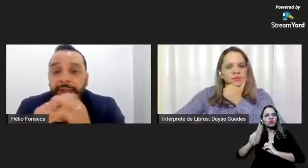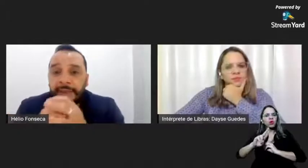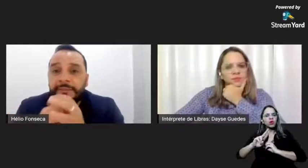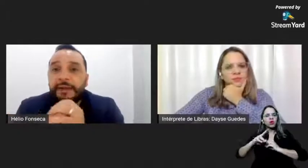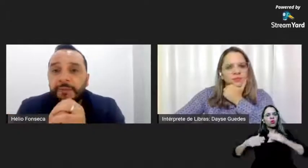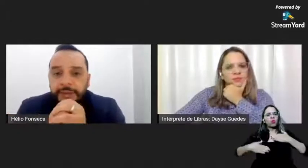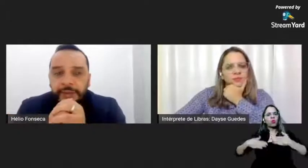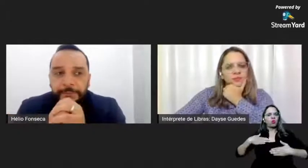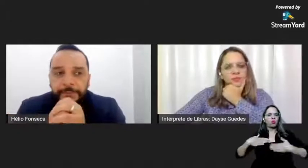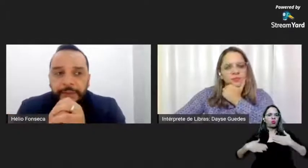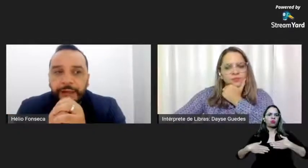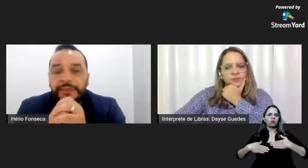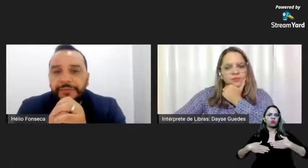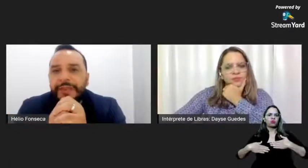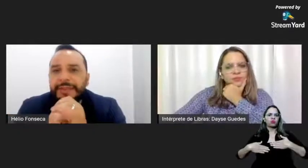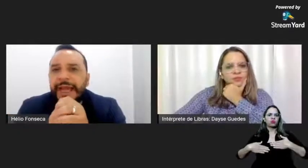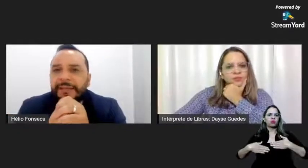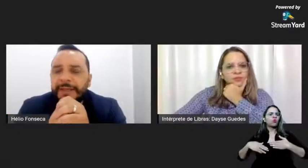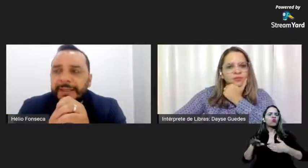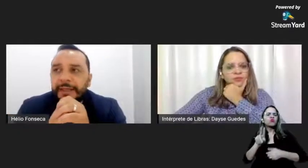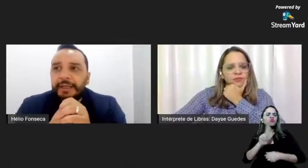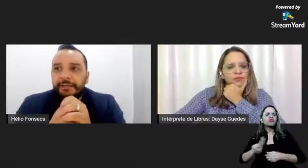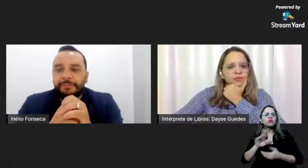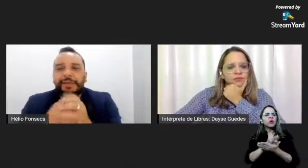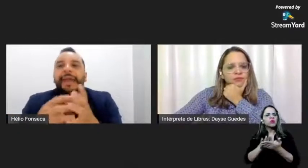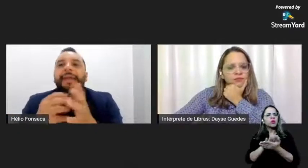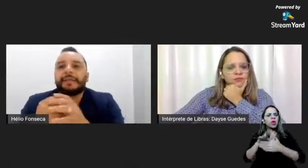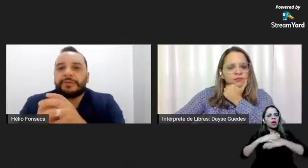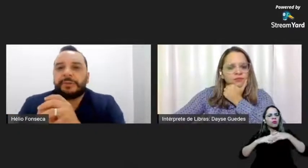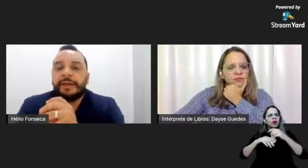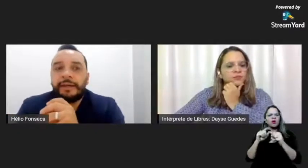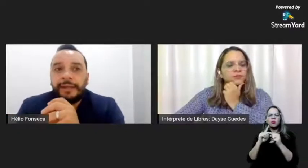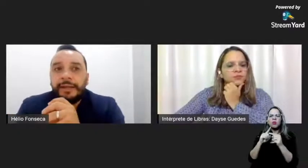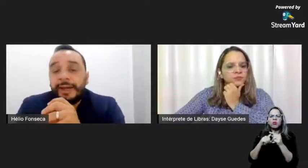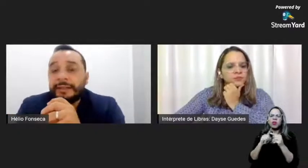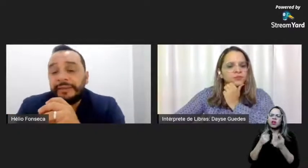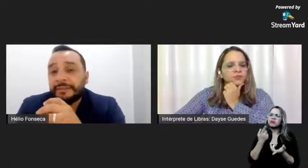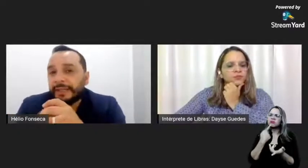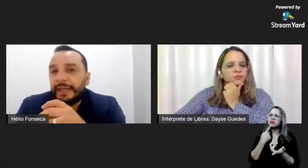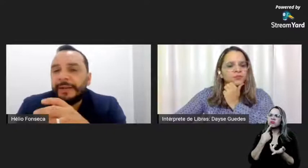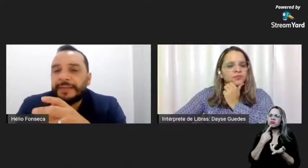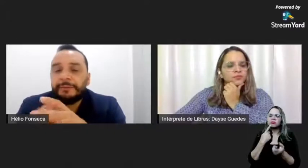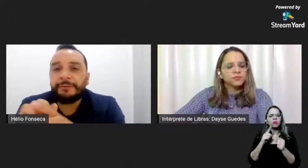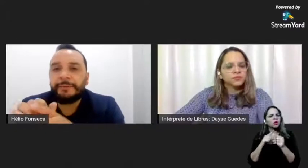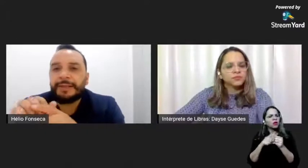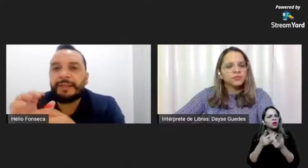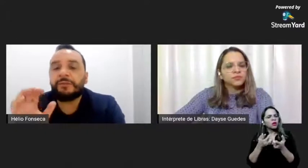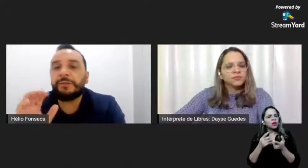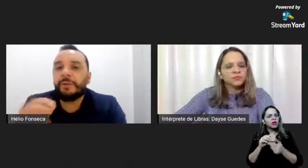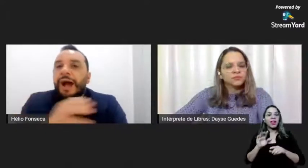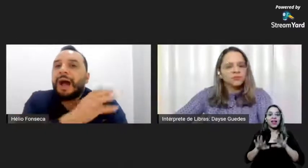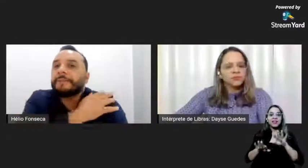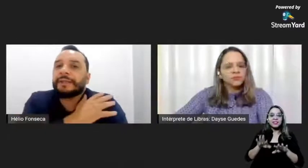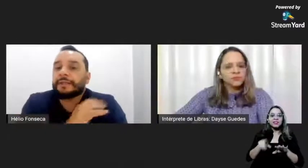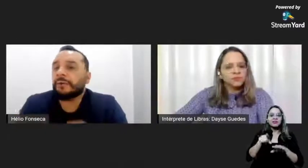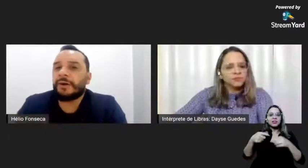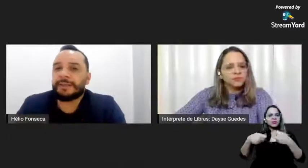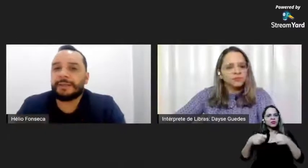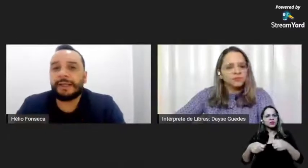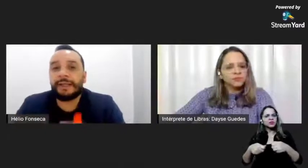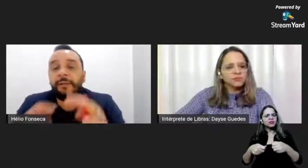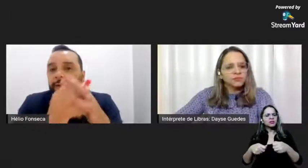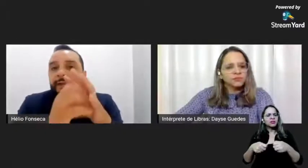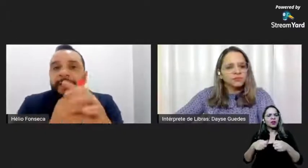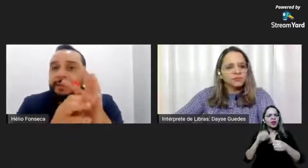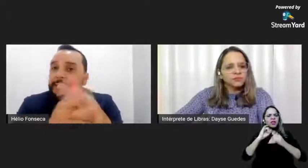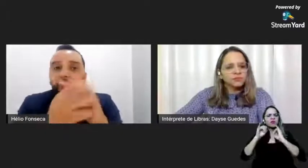surdo-cego, sem usar as mãos. Aí você fala assim, Hélio, mas por que isso, né? Às vezes você tem que passar uma informação muito rápida nas